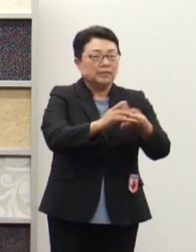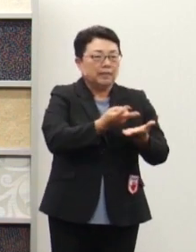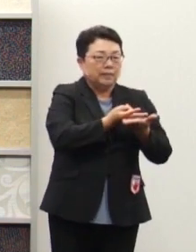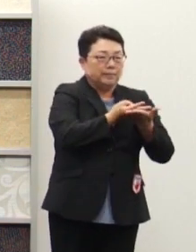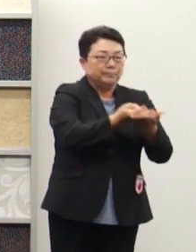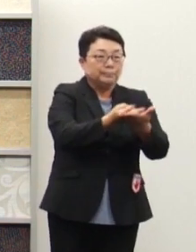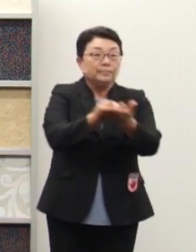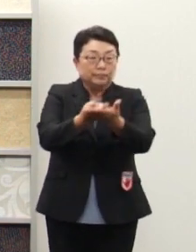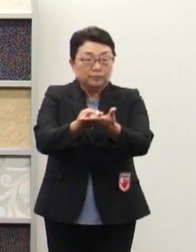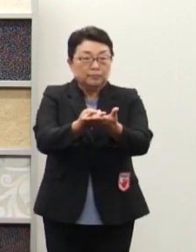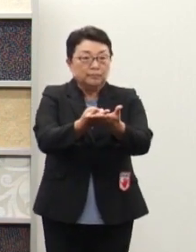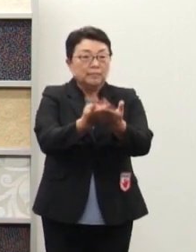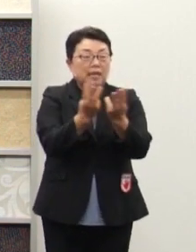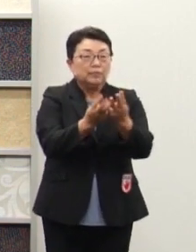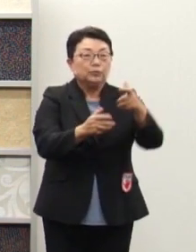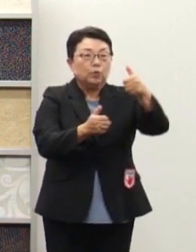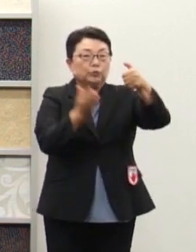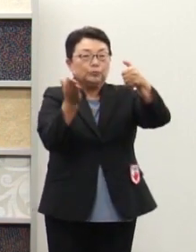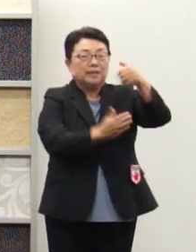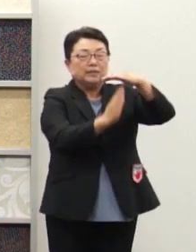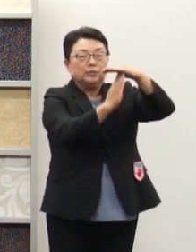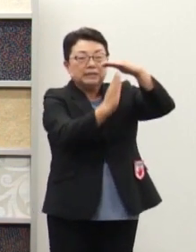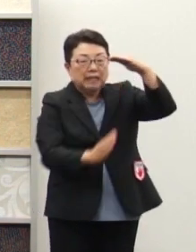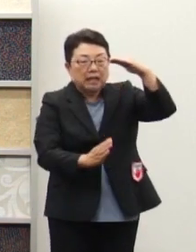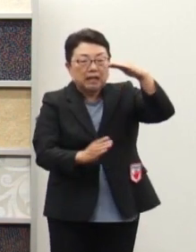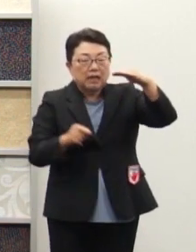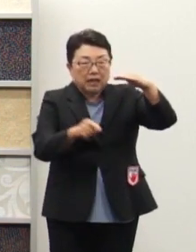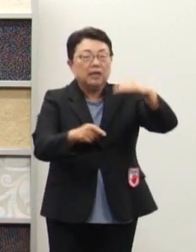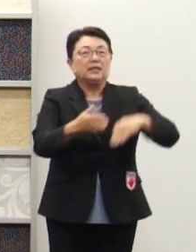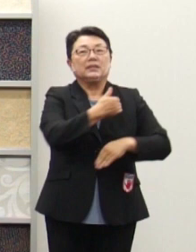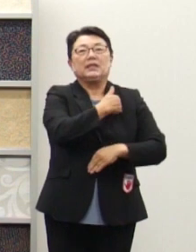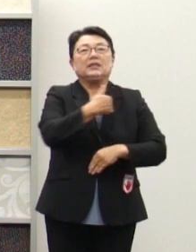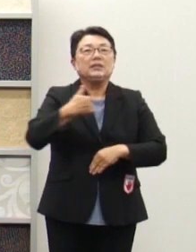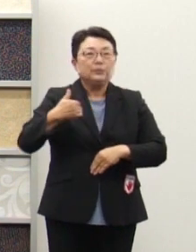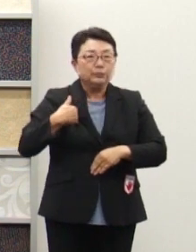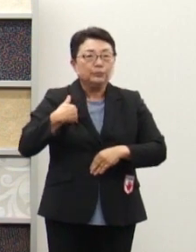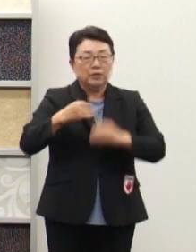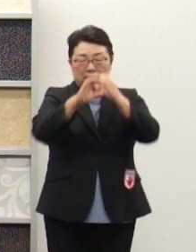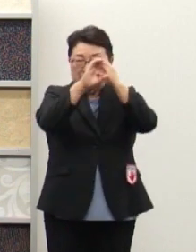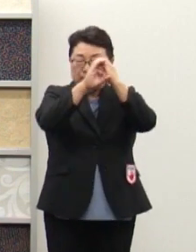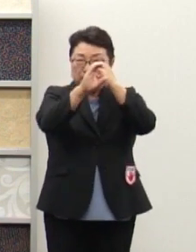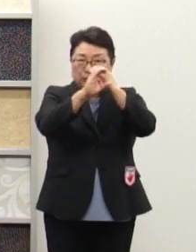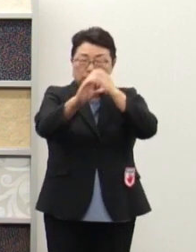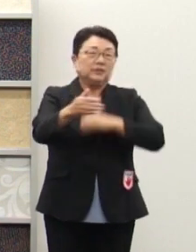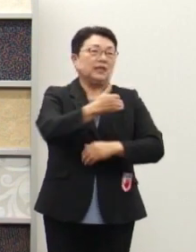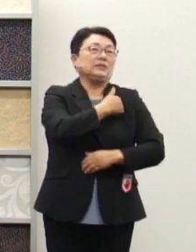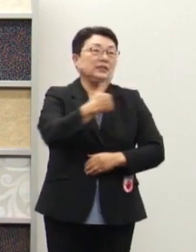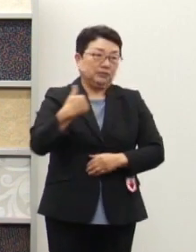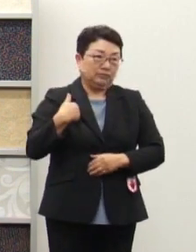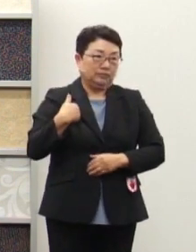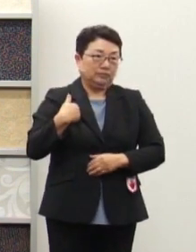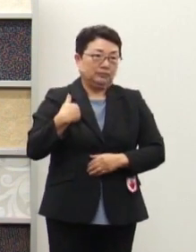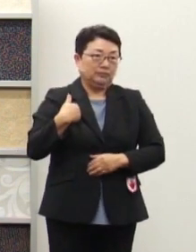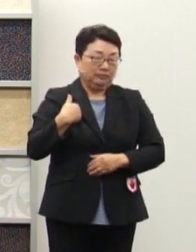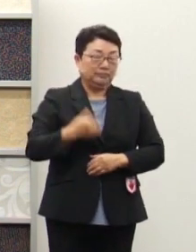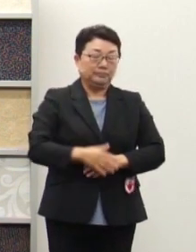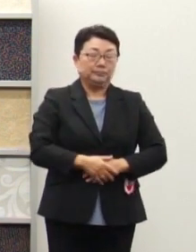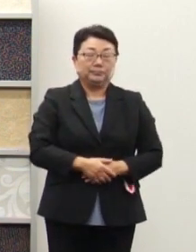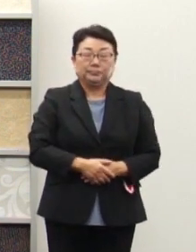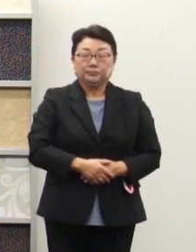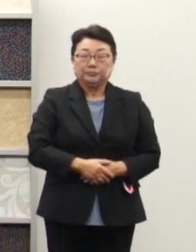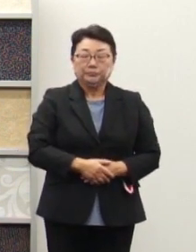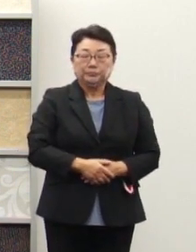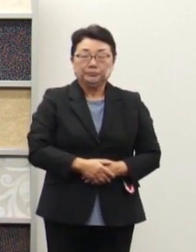用率 50% を下回る状態を維持できる見通しが立っていると、こう考える次第であります。